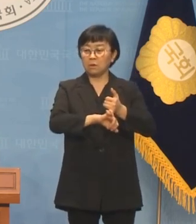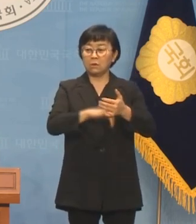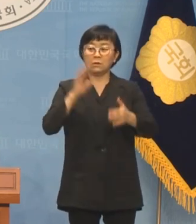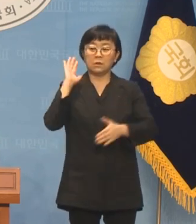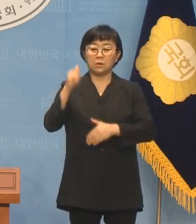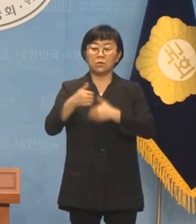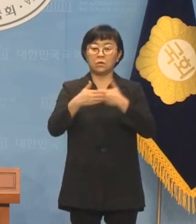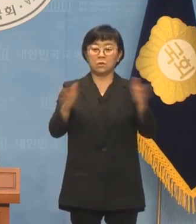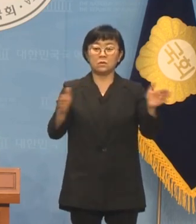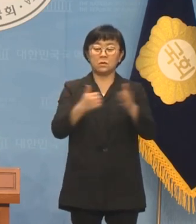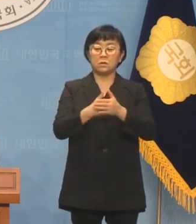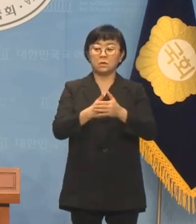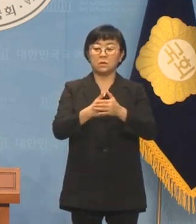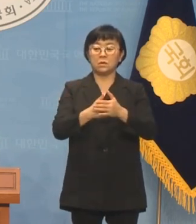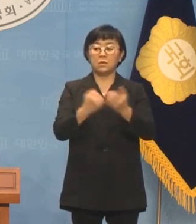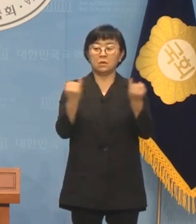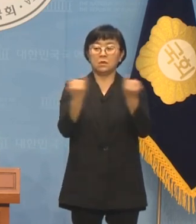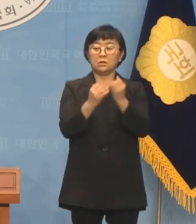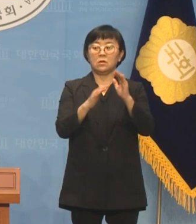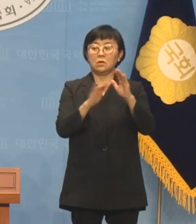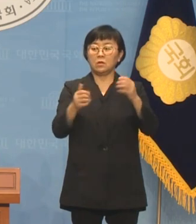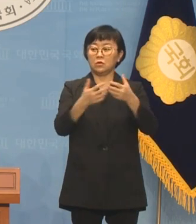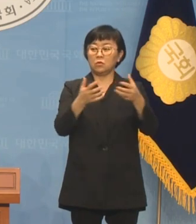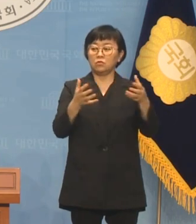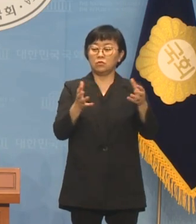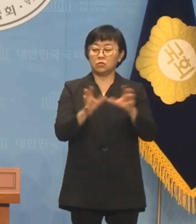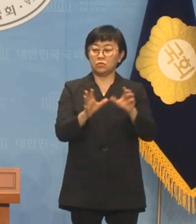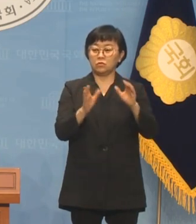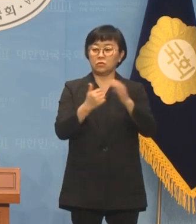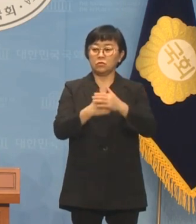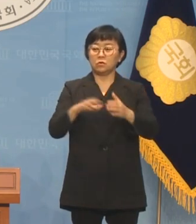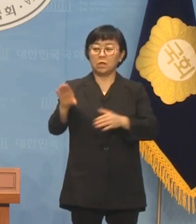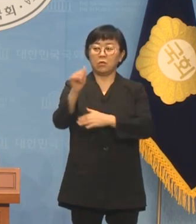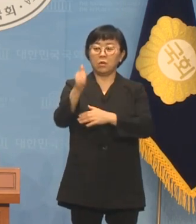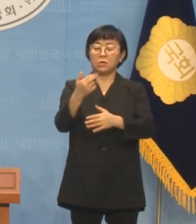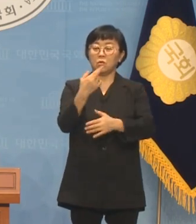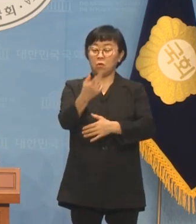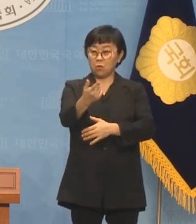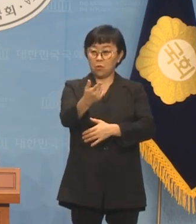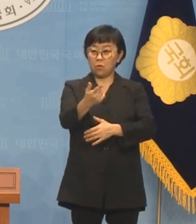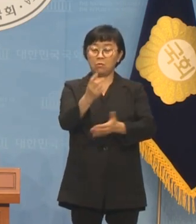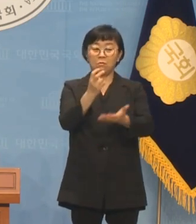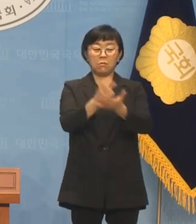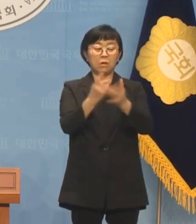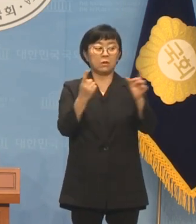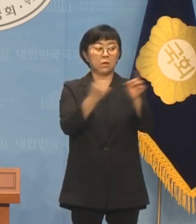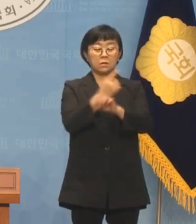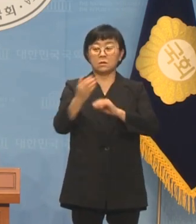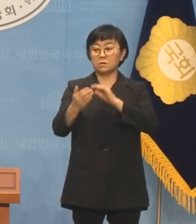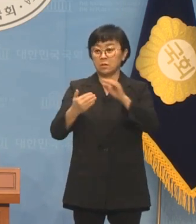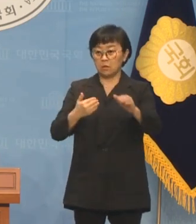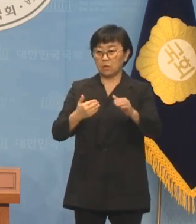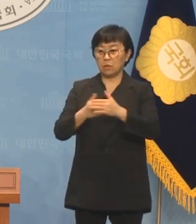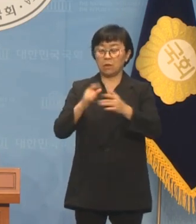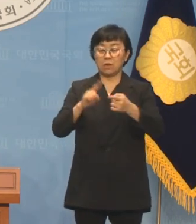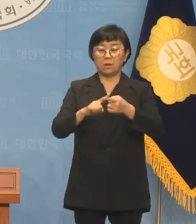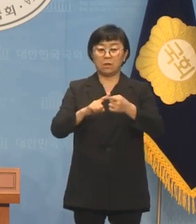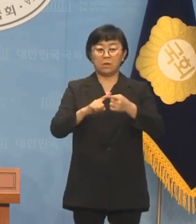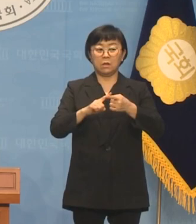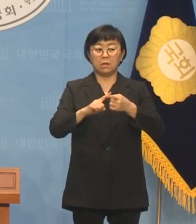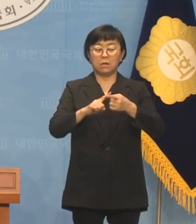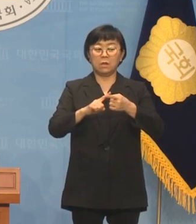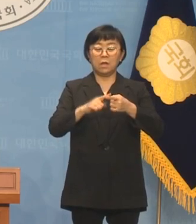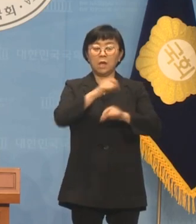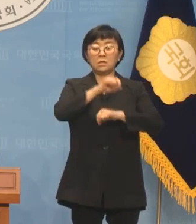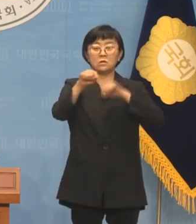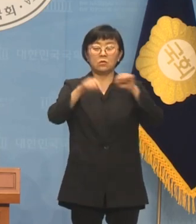대통령실이 여성가족부 장관을 공석으로 둔 데 대해 법 개정 이전이라도 공약 이행에 대한